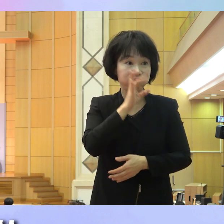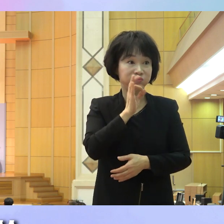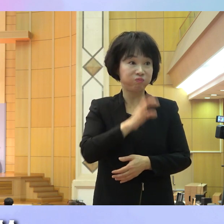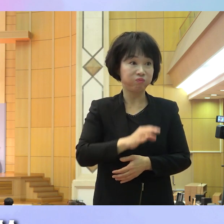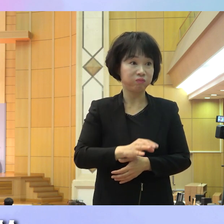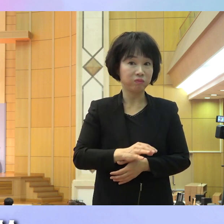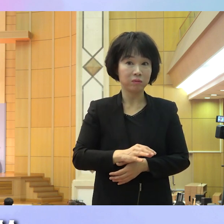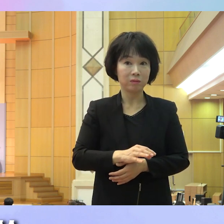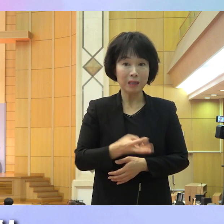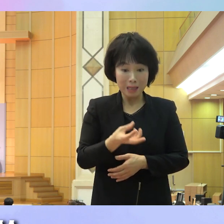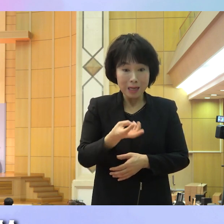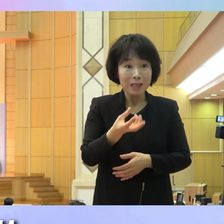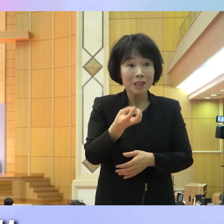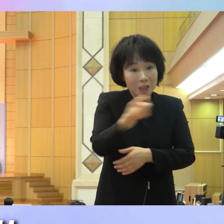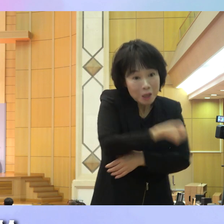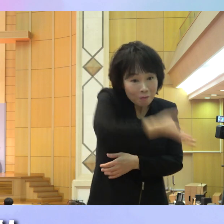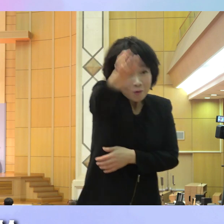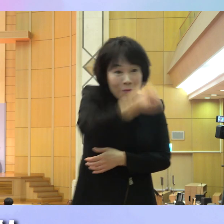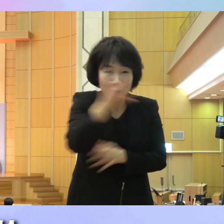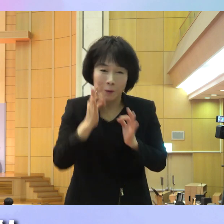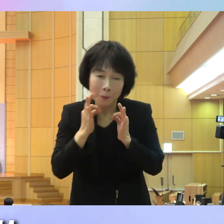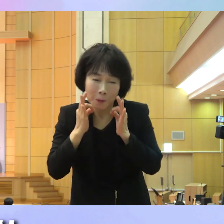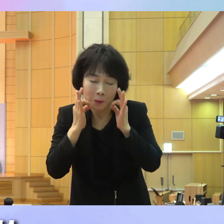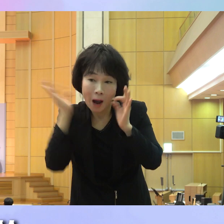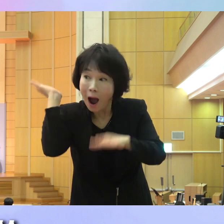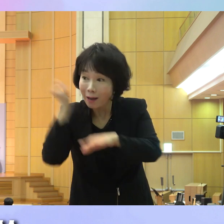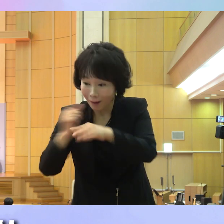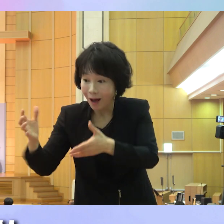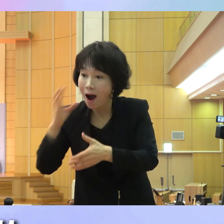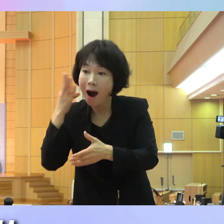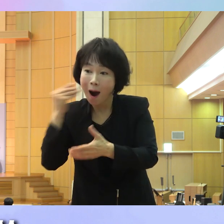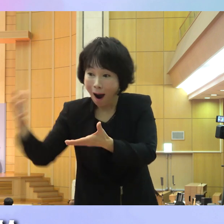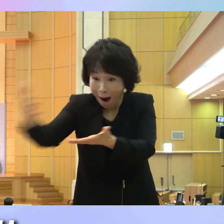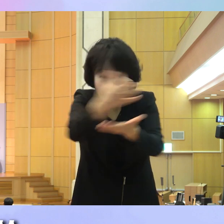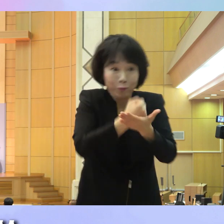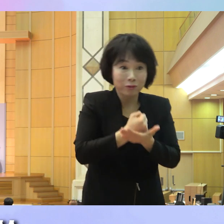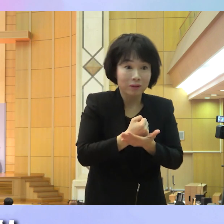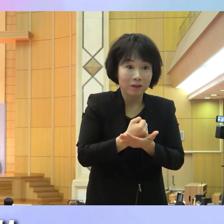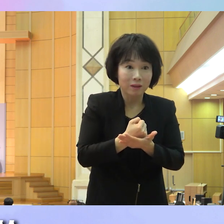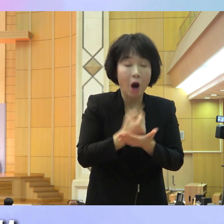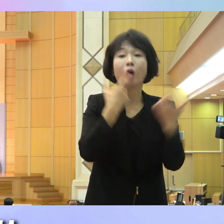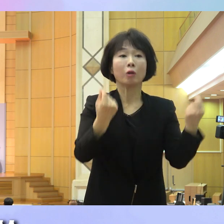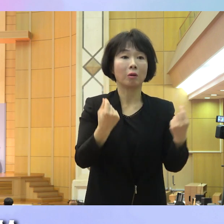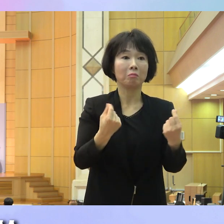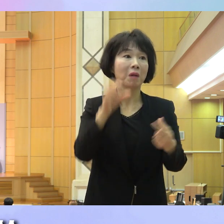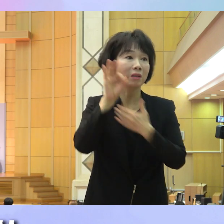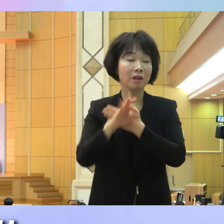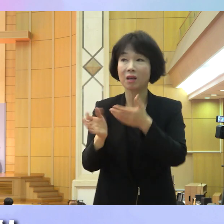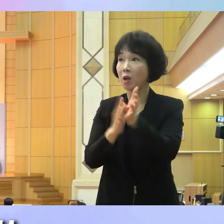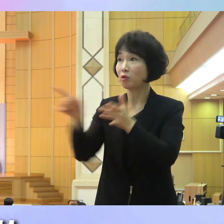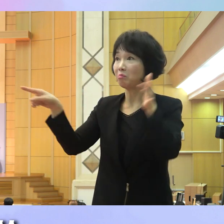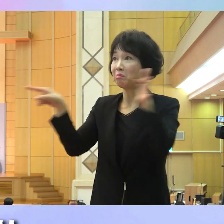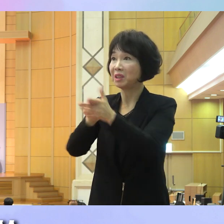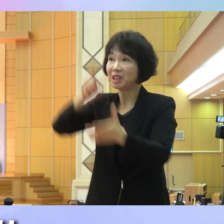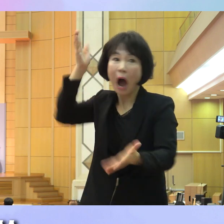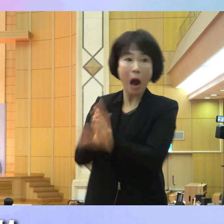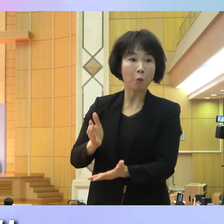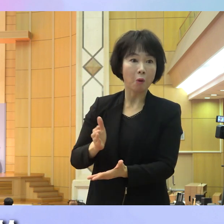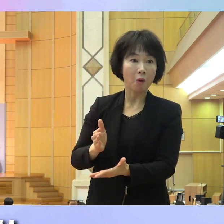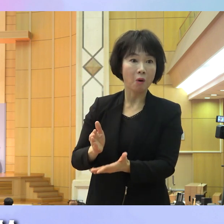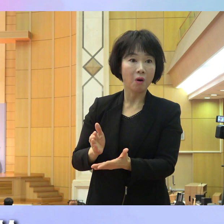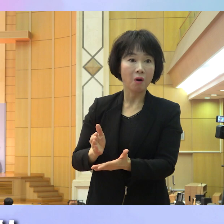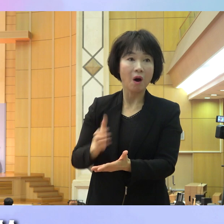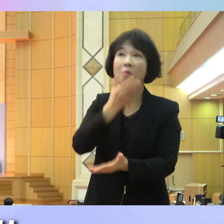그냥 뿌리지도 않은 상태에서 거두기를 바랍니까? 믿지도 않고 주님이 십자가에 이루신 것이 나에게